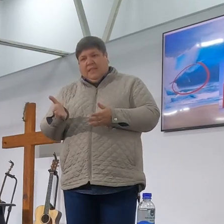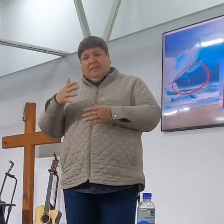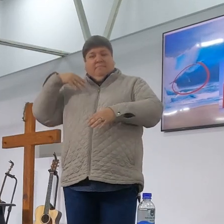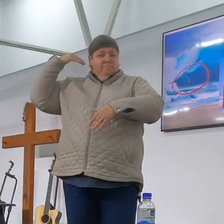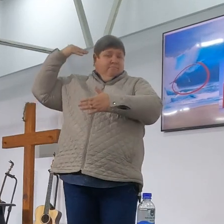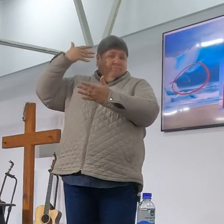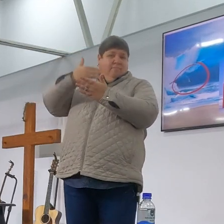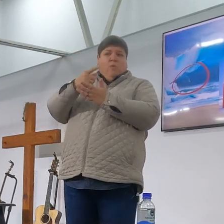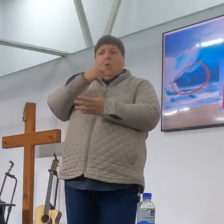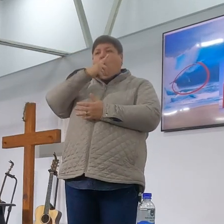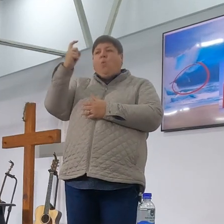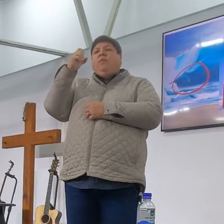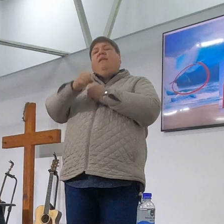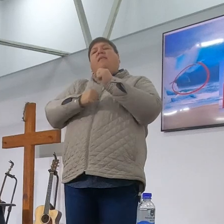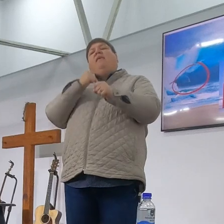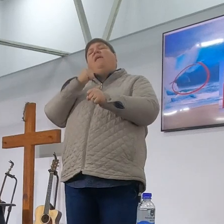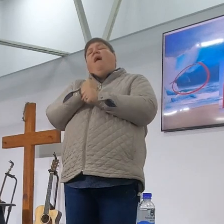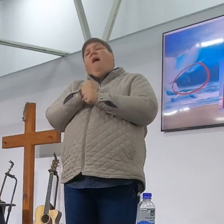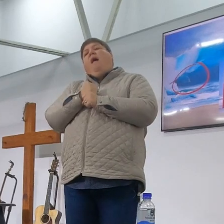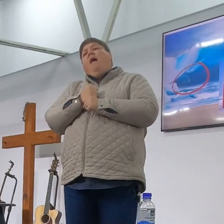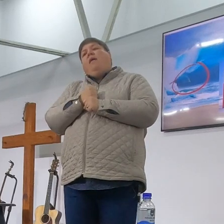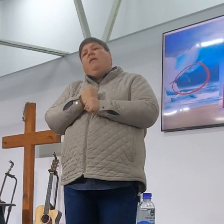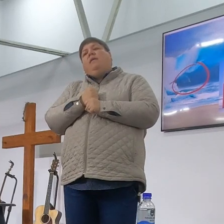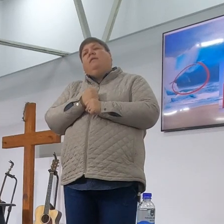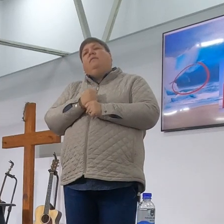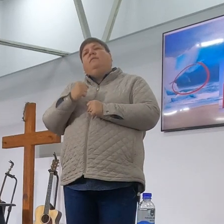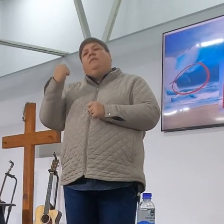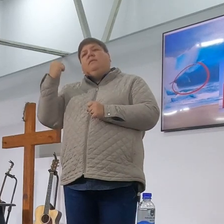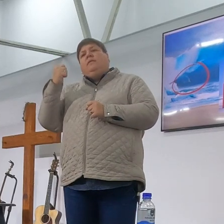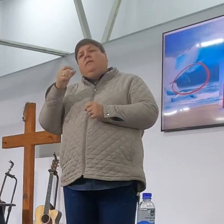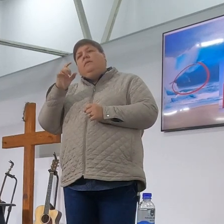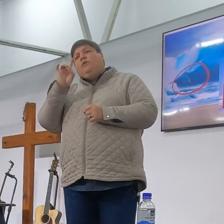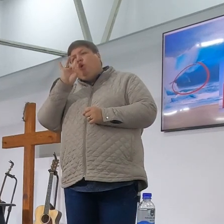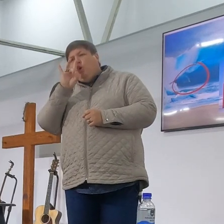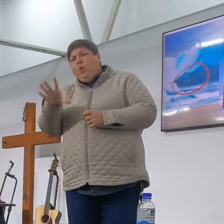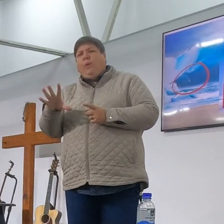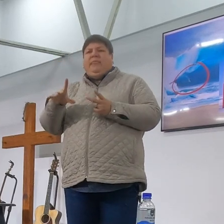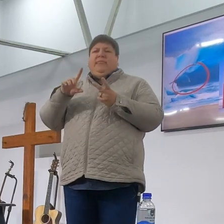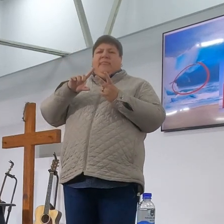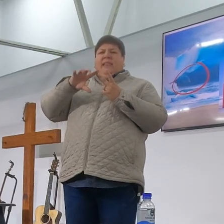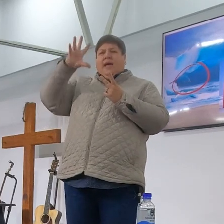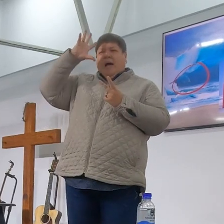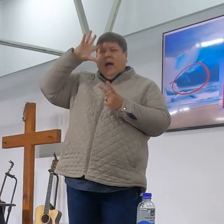jaar het die westerse samelewing in 'n oorwegend joods-christelike